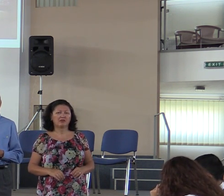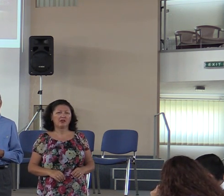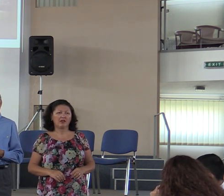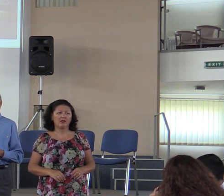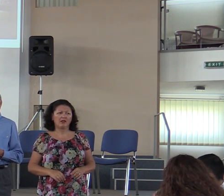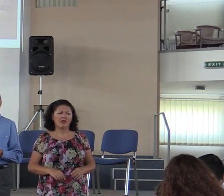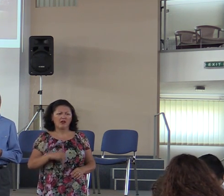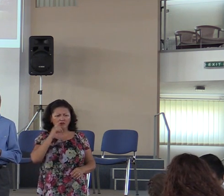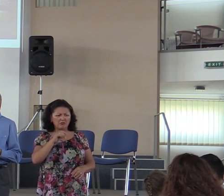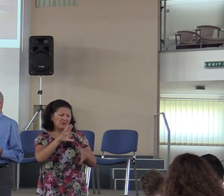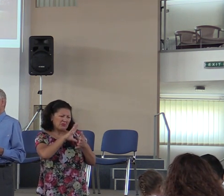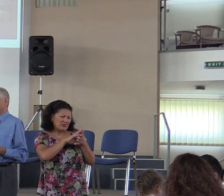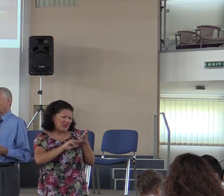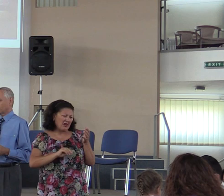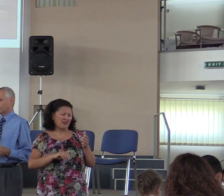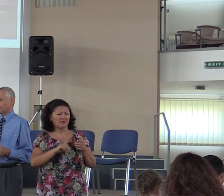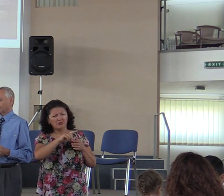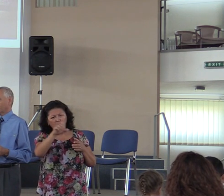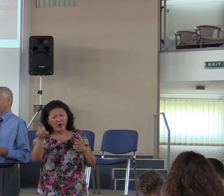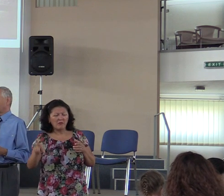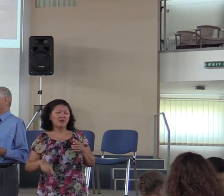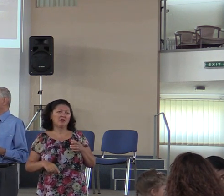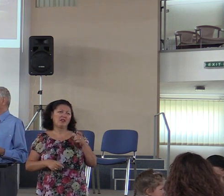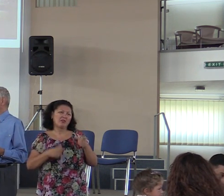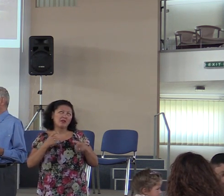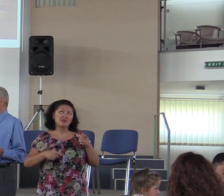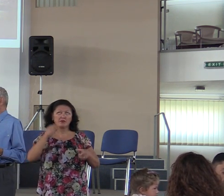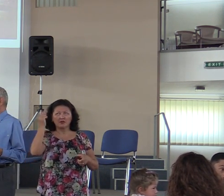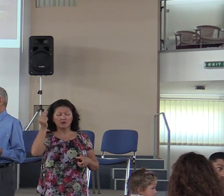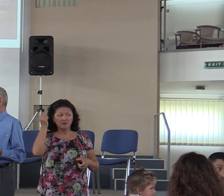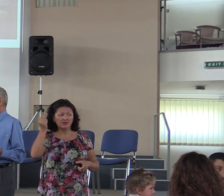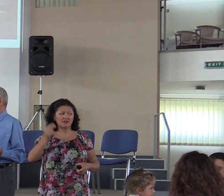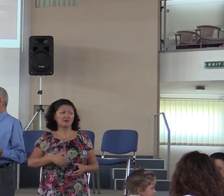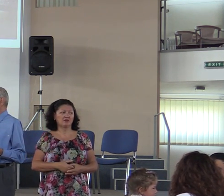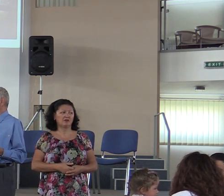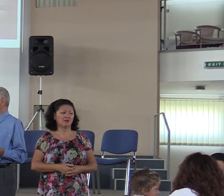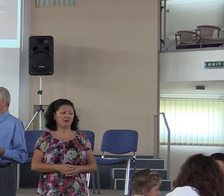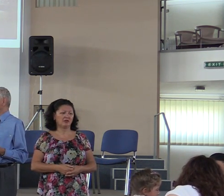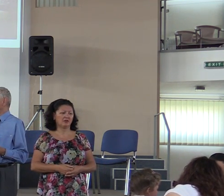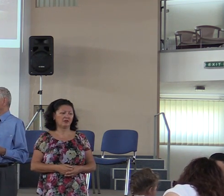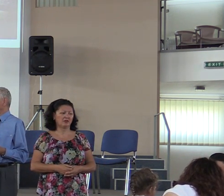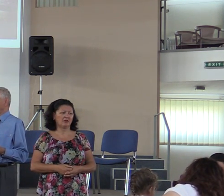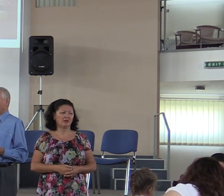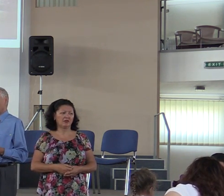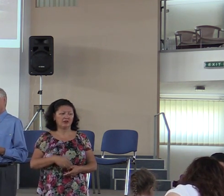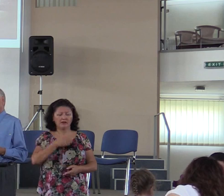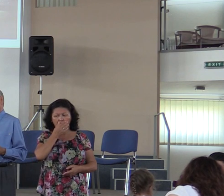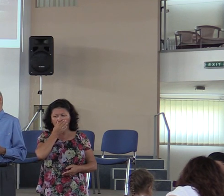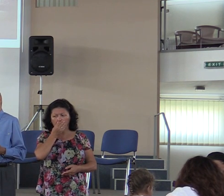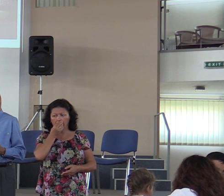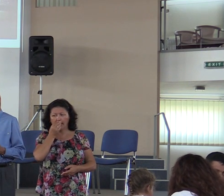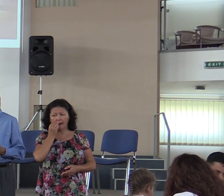unii oameni îl blamează pe Dumnezeu pentru anumite lucruri. But all they see are some of the effects taking place around them.